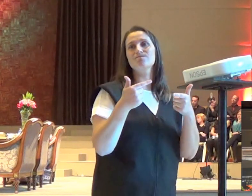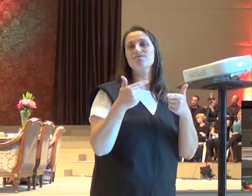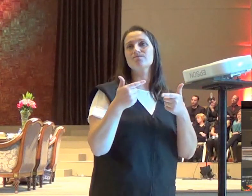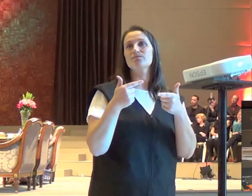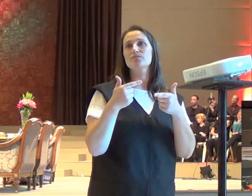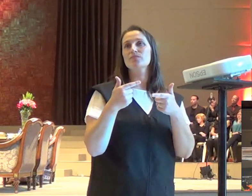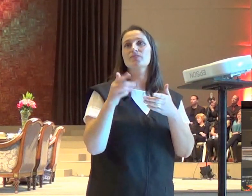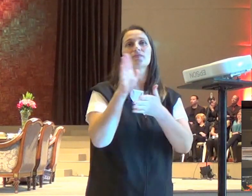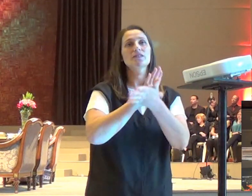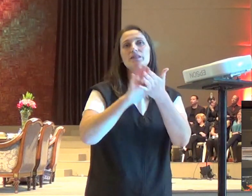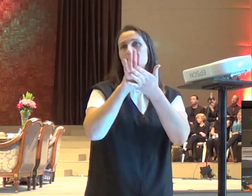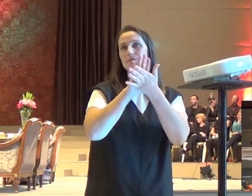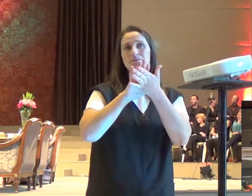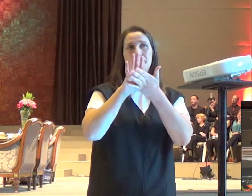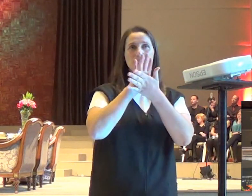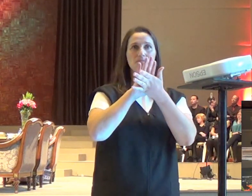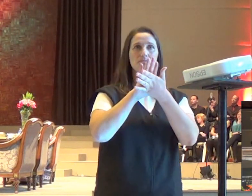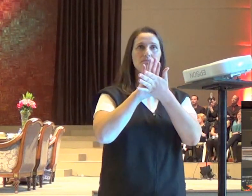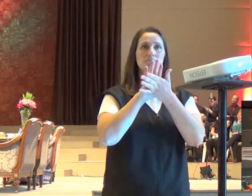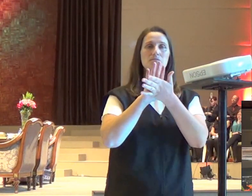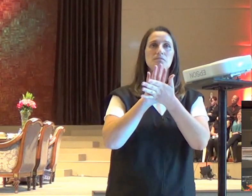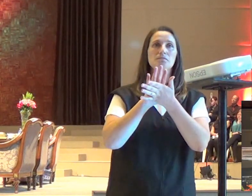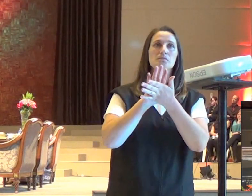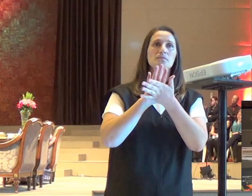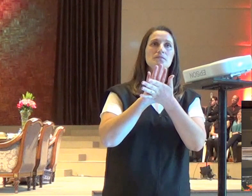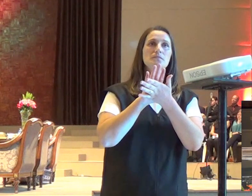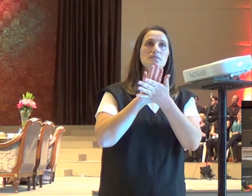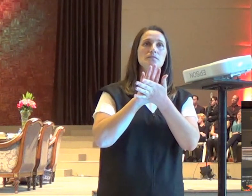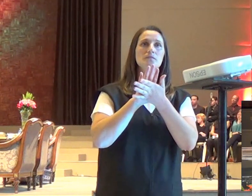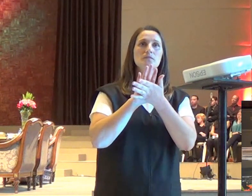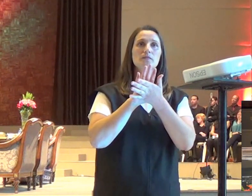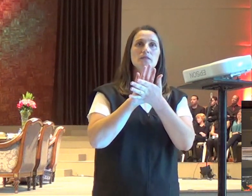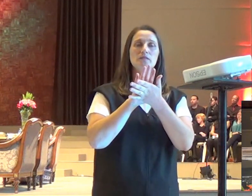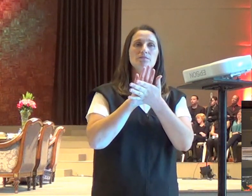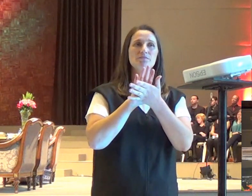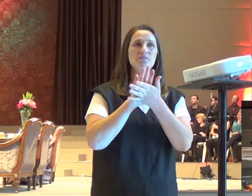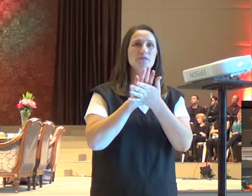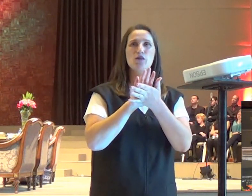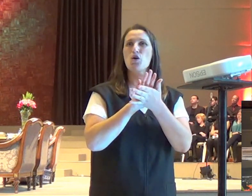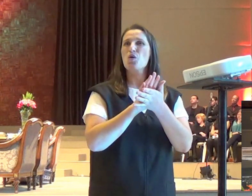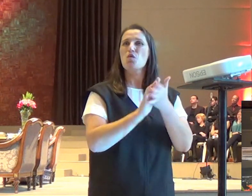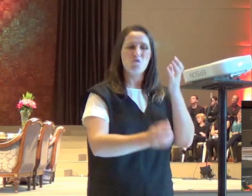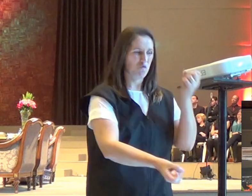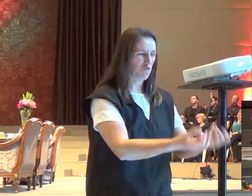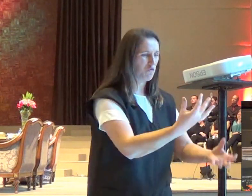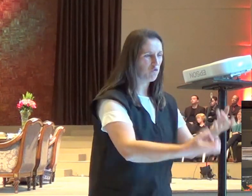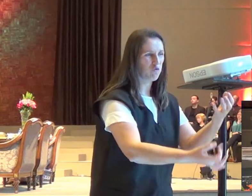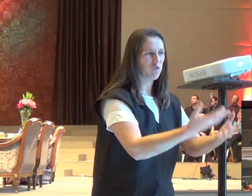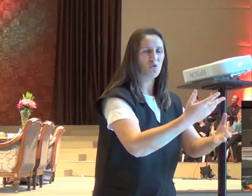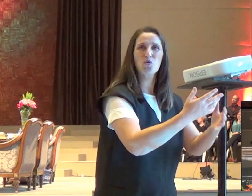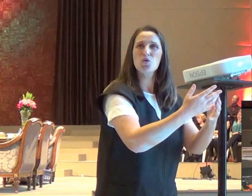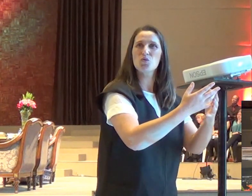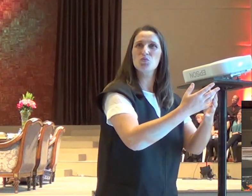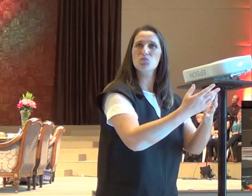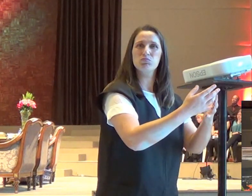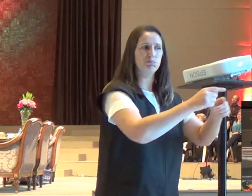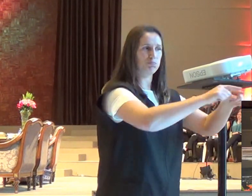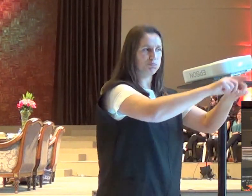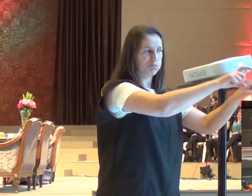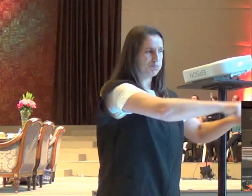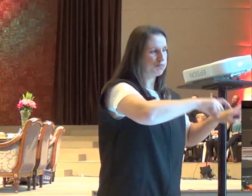não faz nada, ele arruma uma confusão, bota fogo na fazenda do